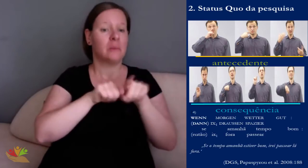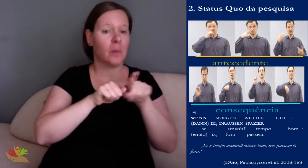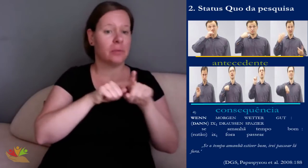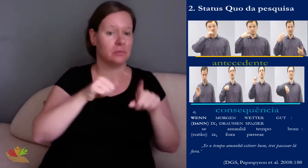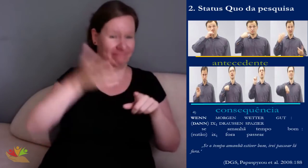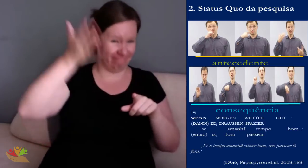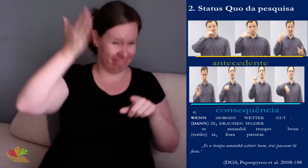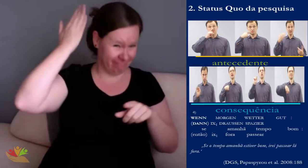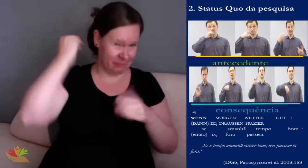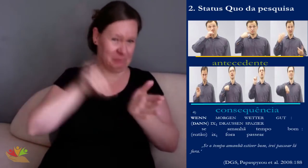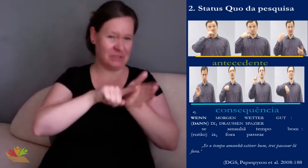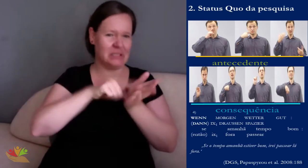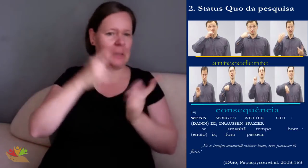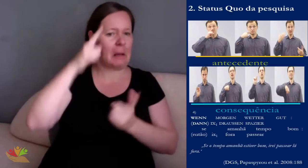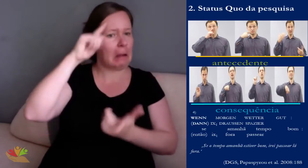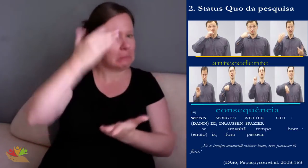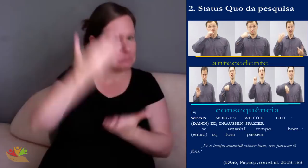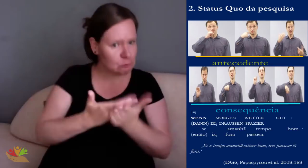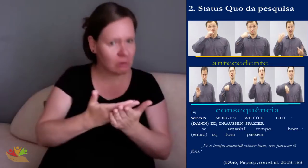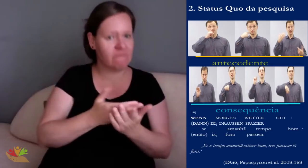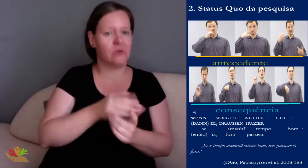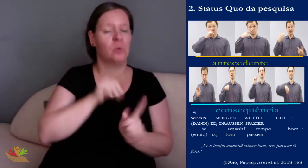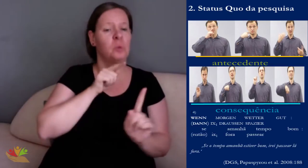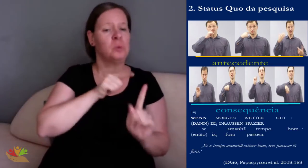complementizadores, do tipo se, porque.